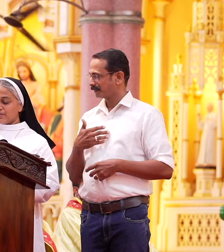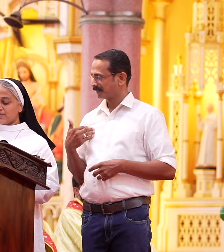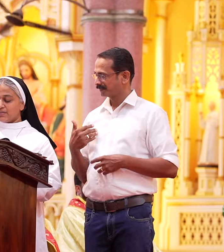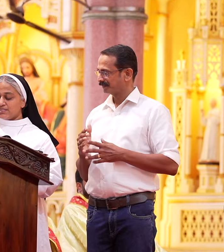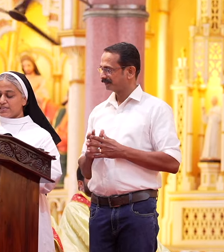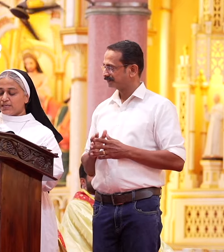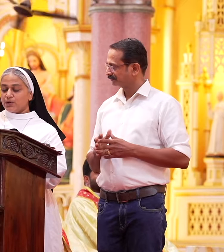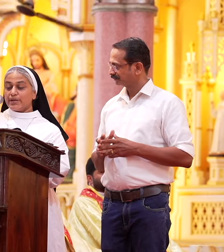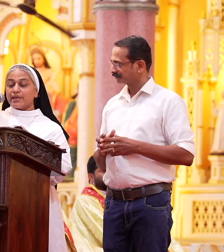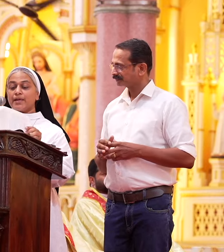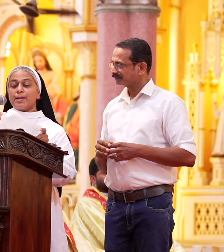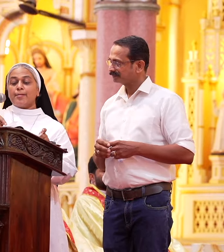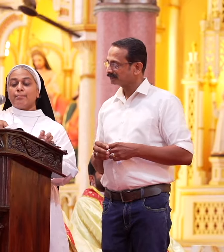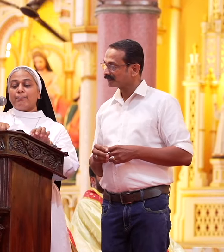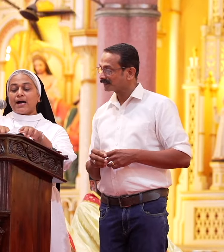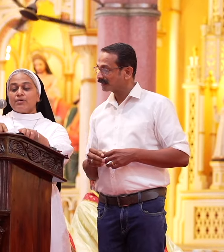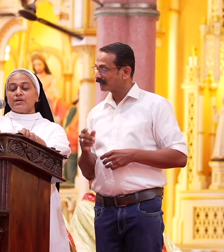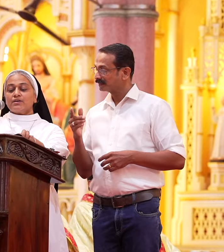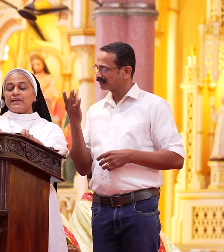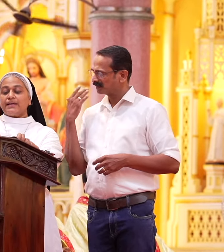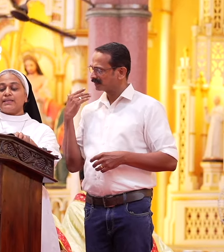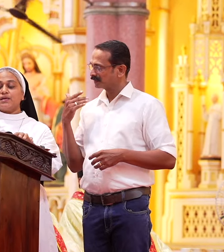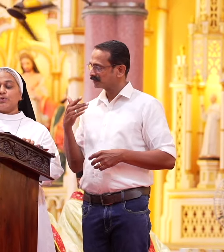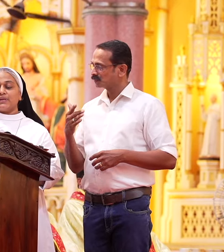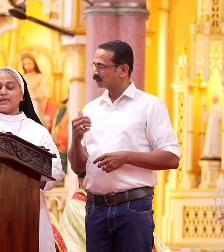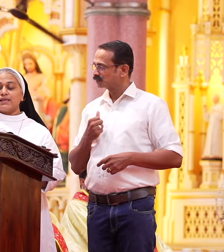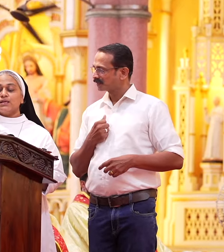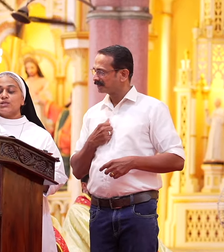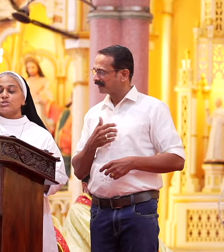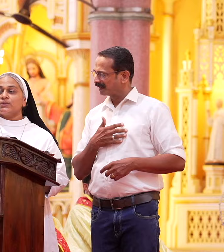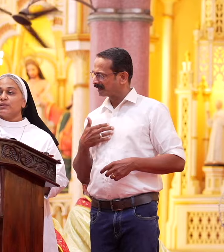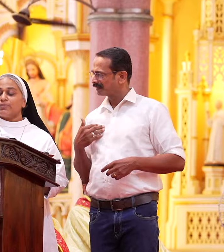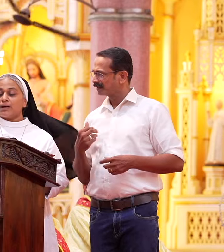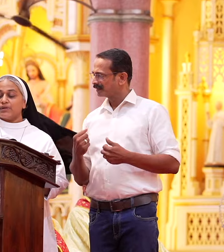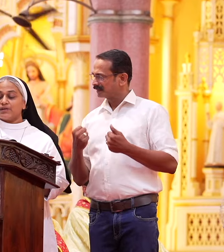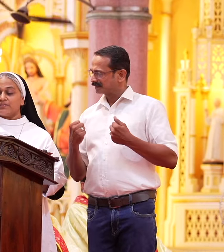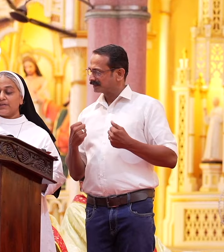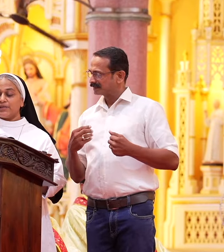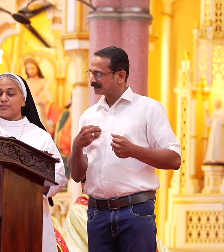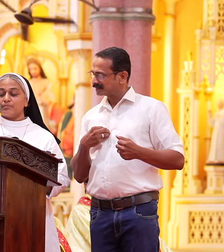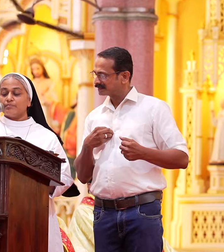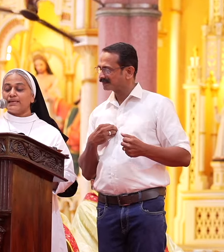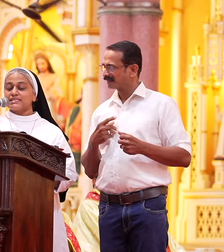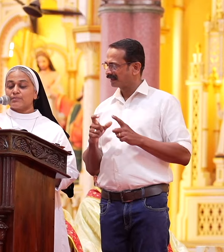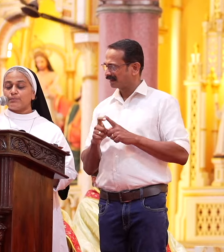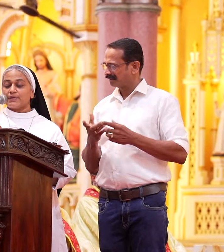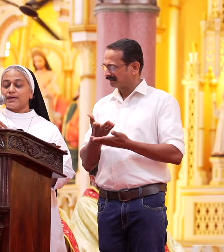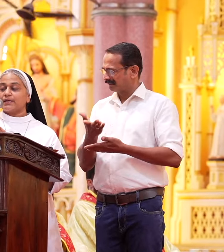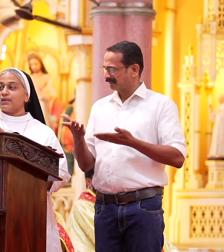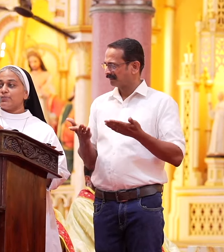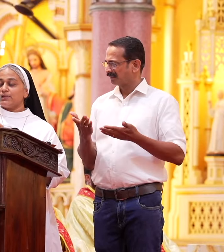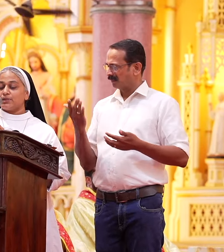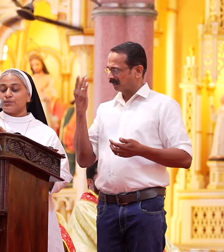അവൻ ജനങ്ങളുടെ പാപങ്ങൾക്ക് വേണ്ടി എന്ന പോലെ സ്വന്തം പാപങ്ങൾക്ക് വേണ്ടിയും ബലി